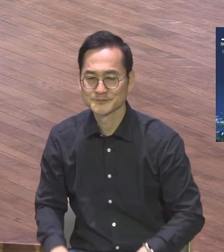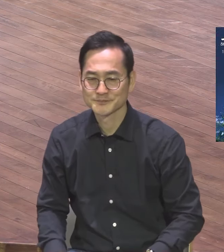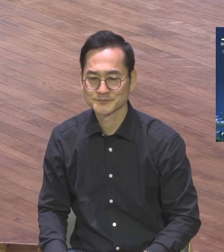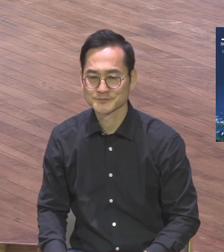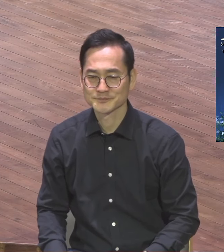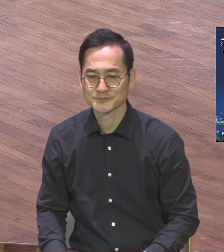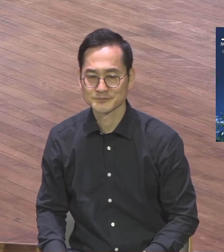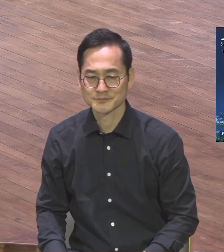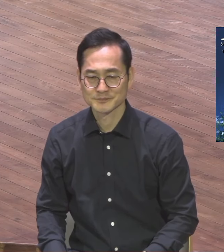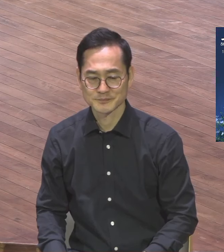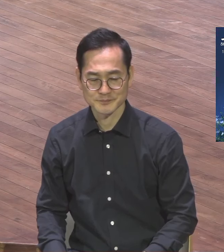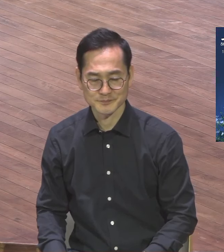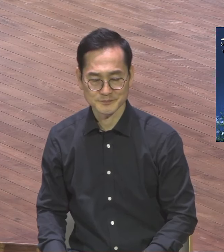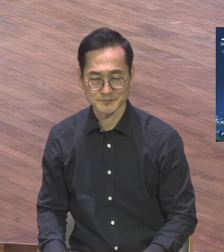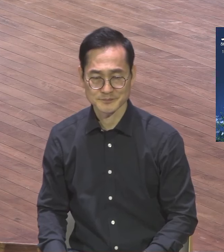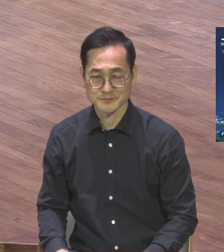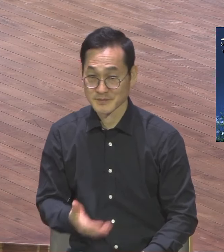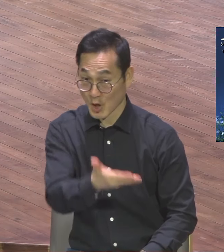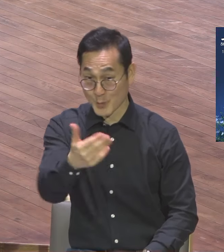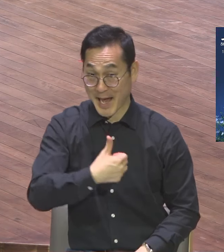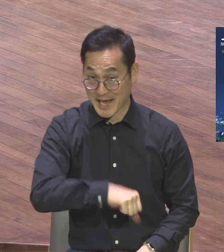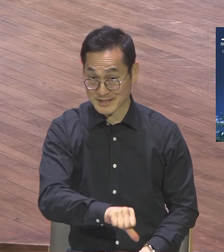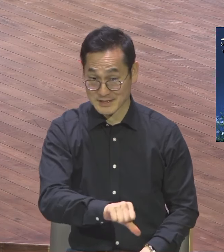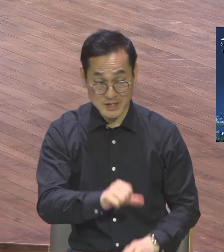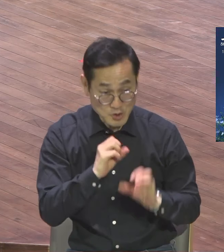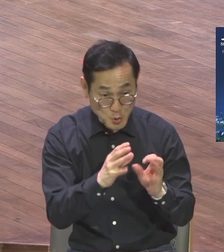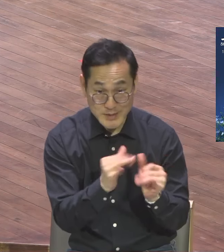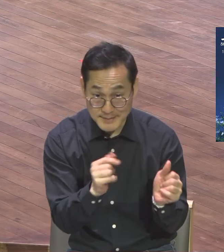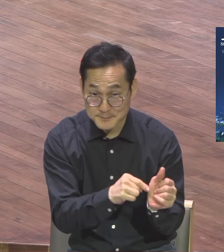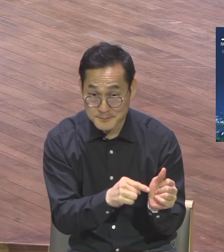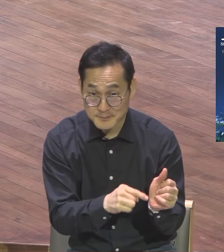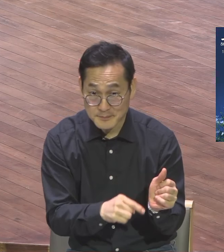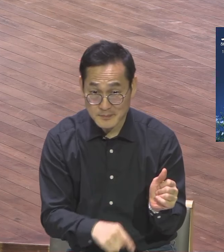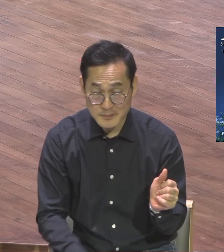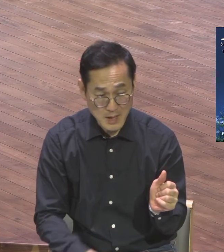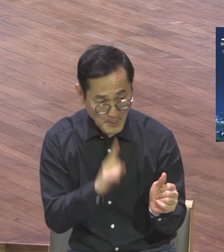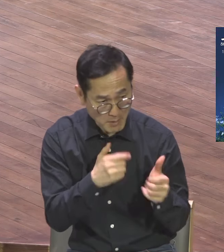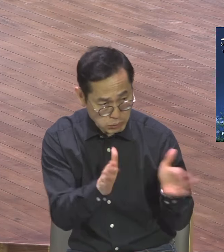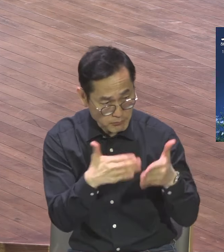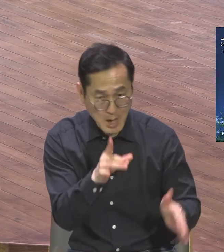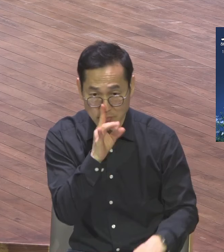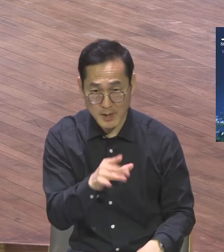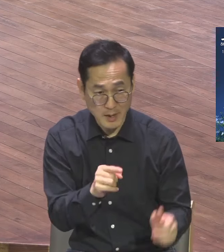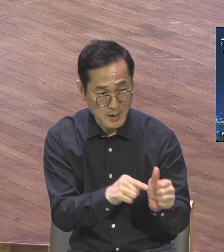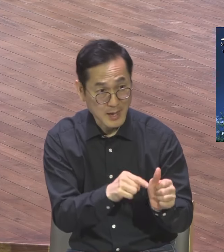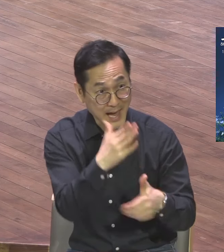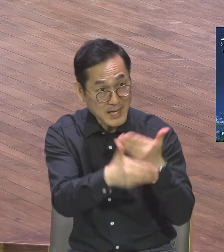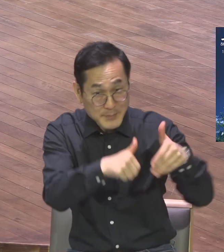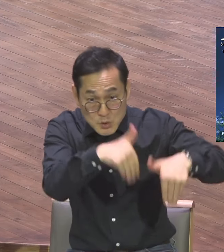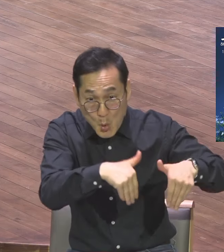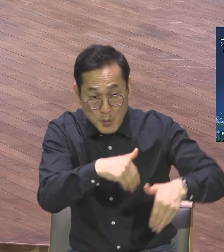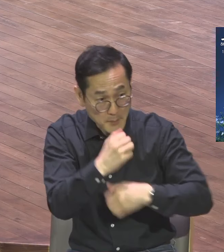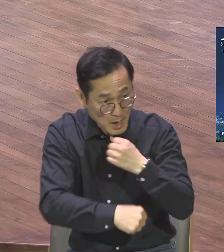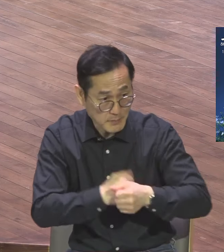여러분 아들이 전도사가 되었다. 함부로 말하지 마세요. 주를 위해서 올인한 사람입니다.